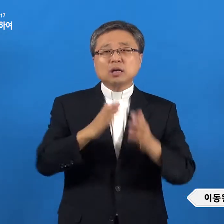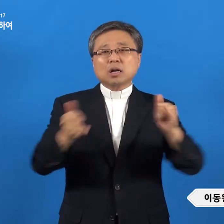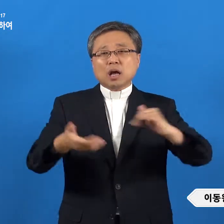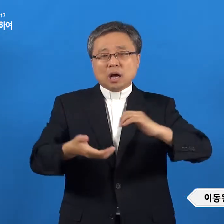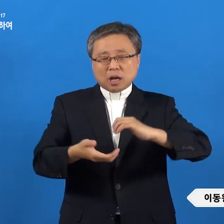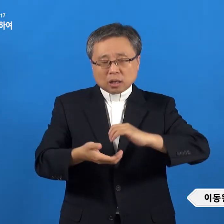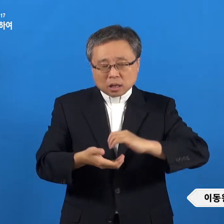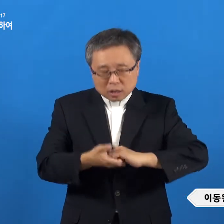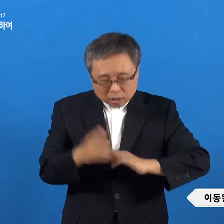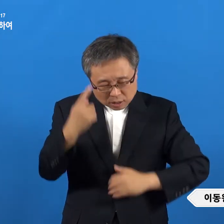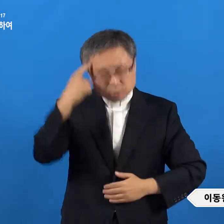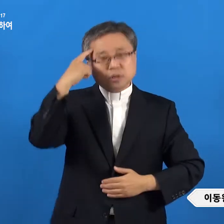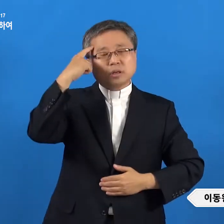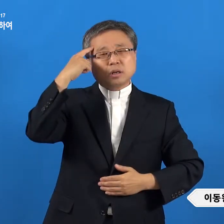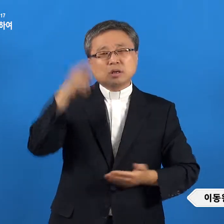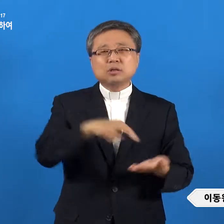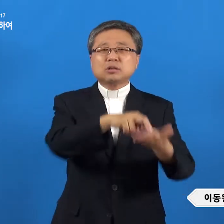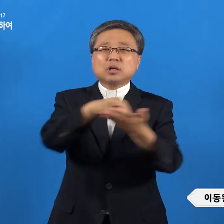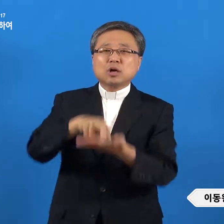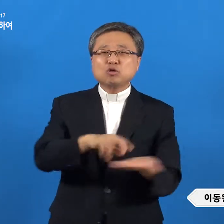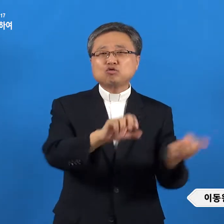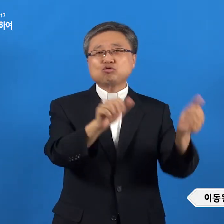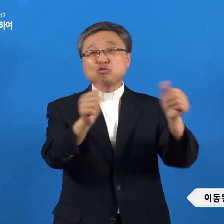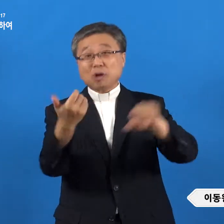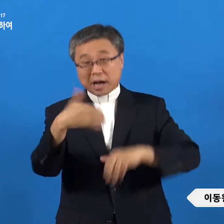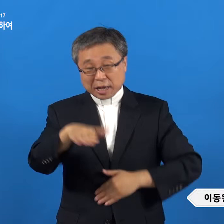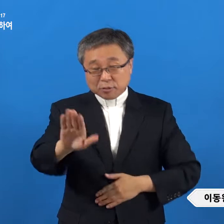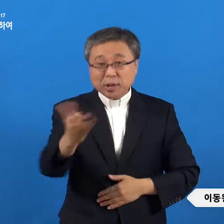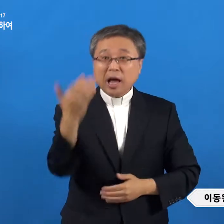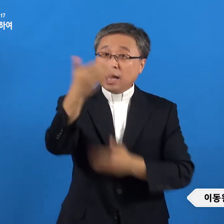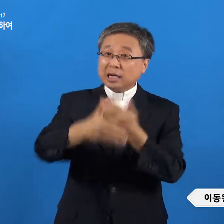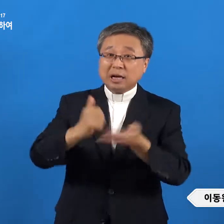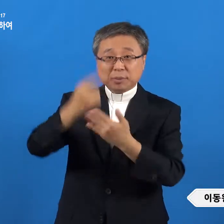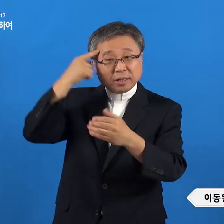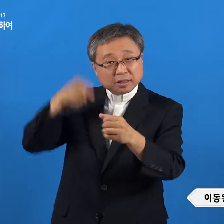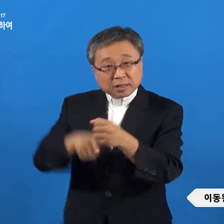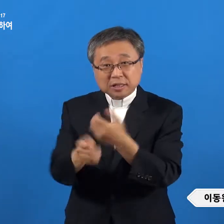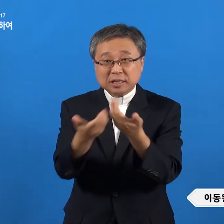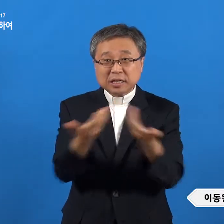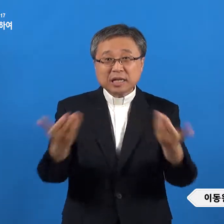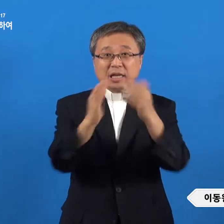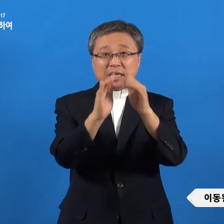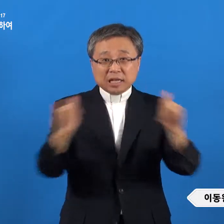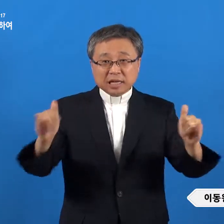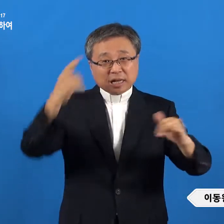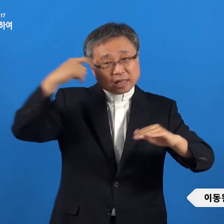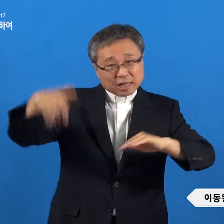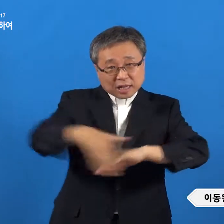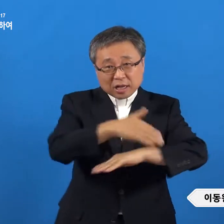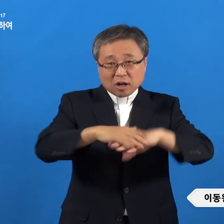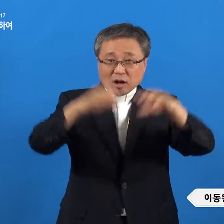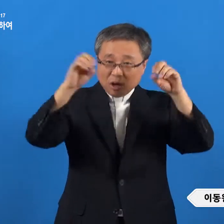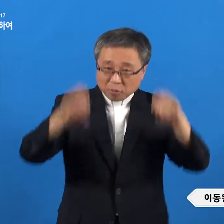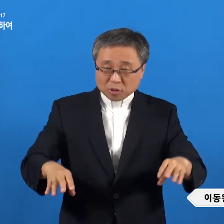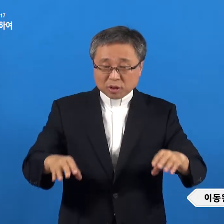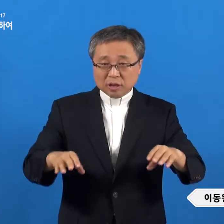죽어가야 했습니다. 그는 결국 하나님의 뜻을 떠난 인간 계획의 허물을 깨닫지 못한